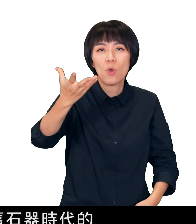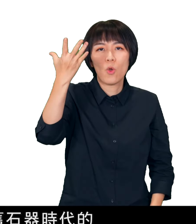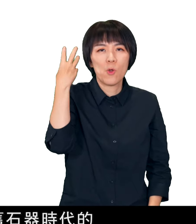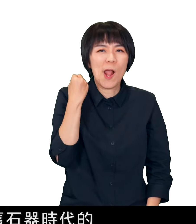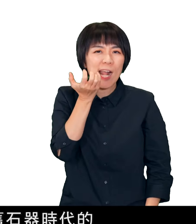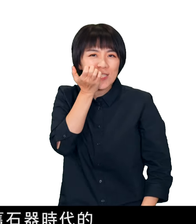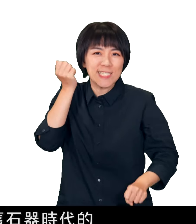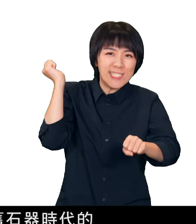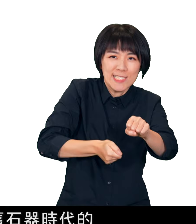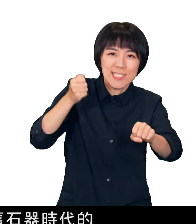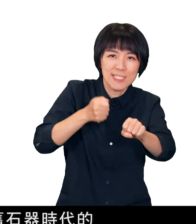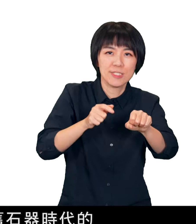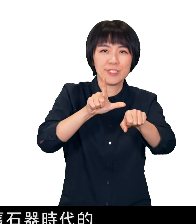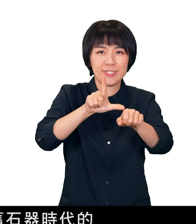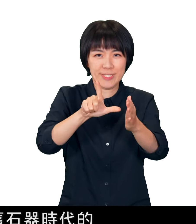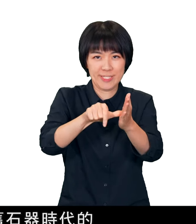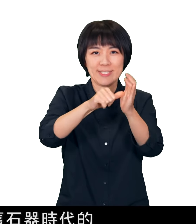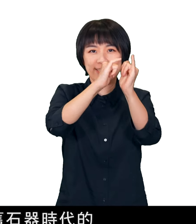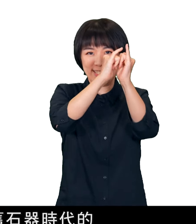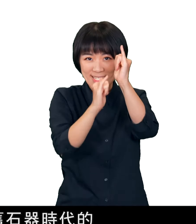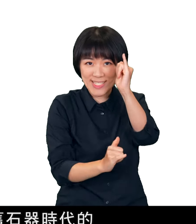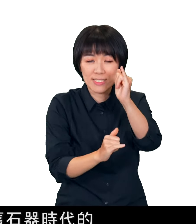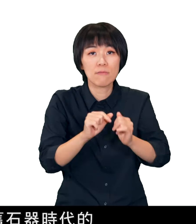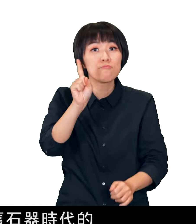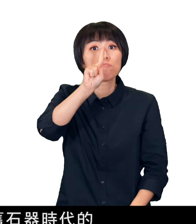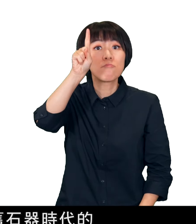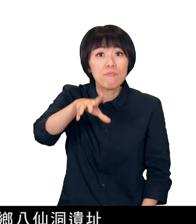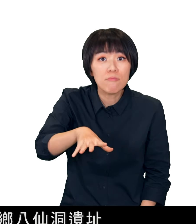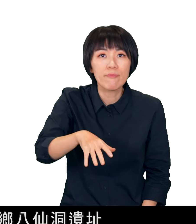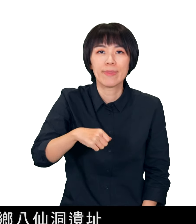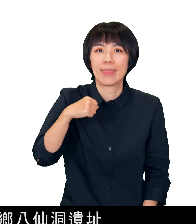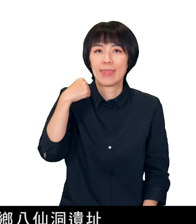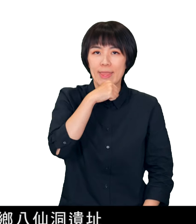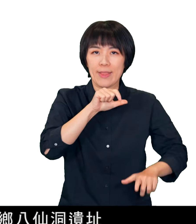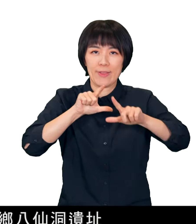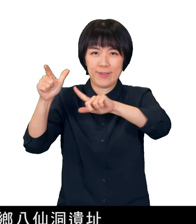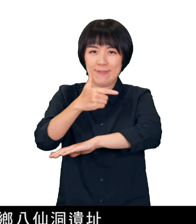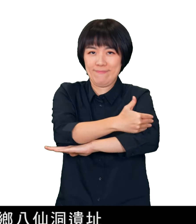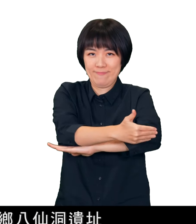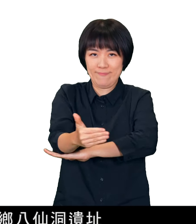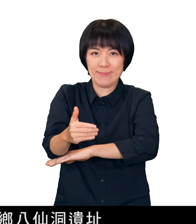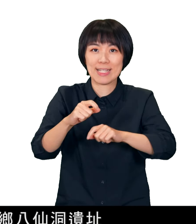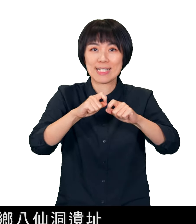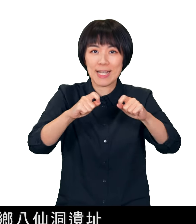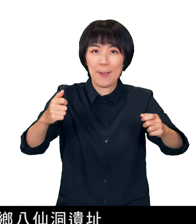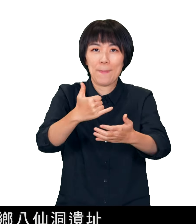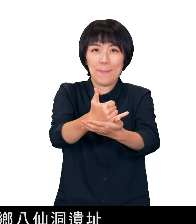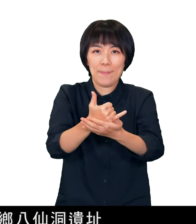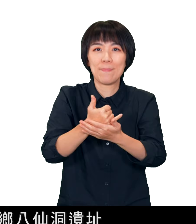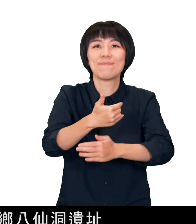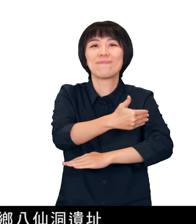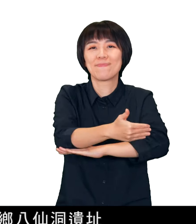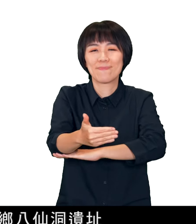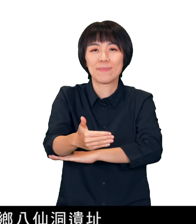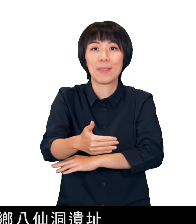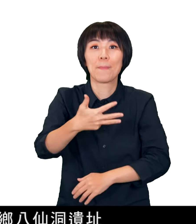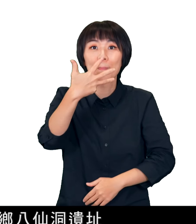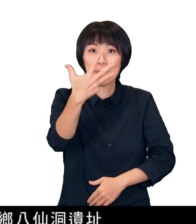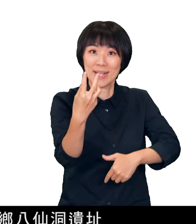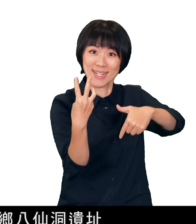第一个是旧石器时代的台东县长滨乡八仙洞遗